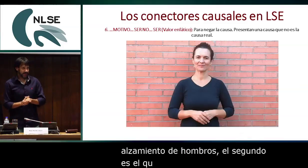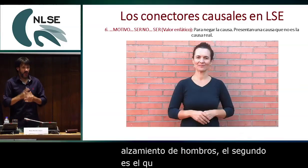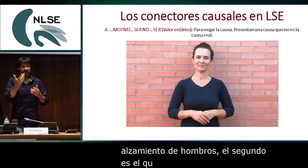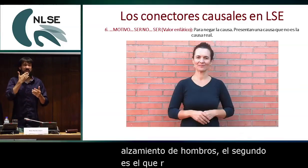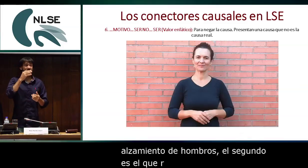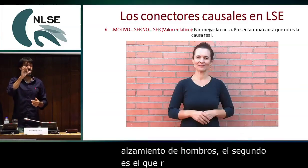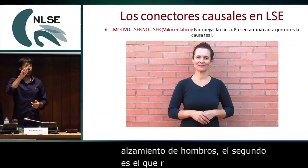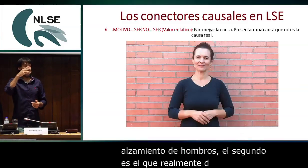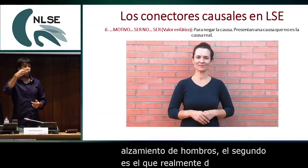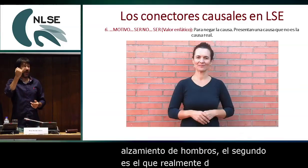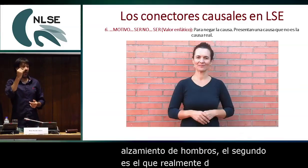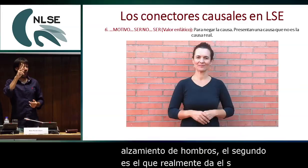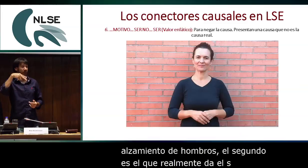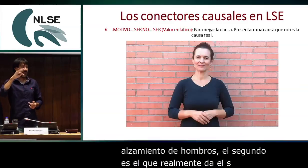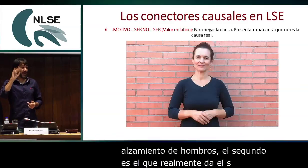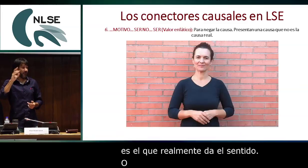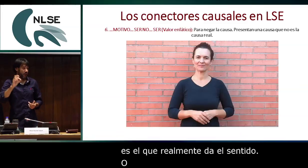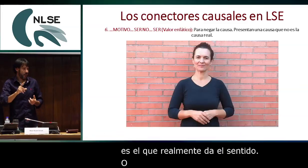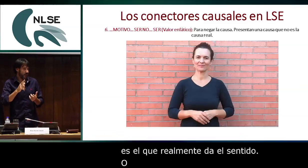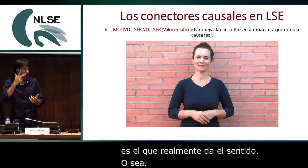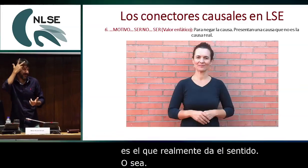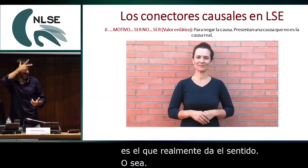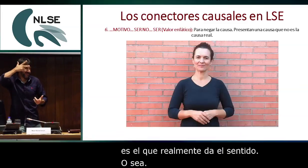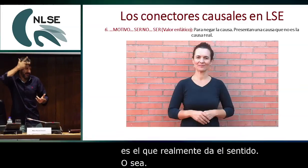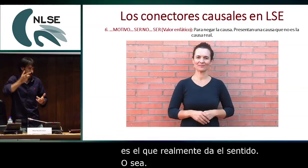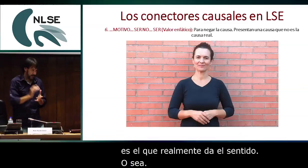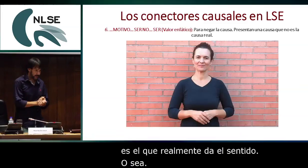acompañado con esa elevación de hombros, insinúa